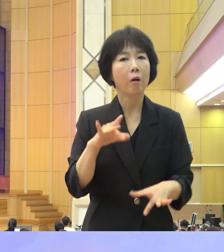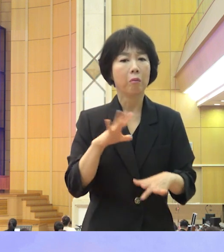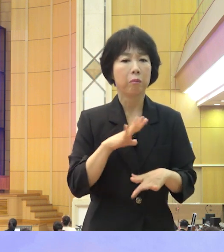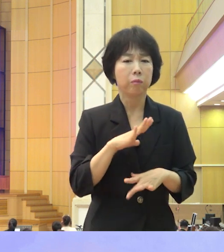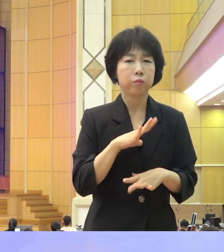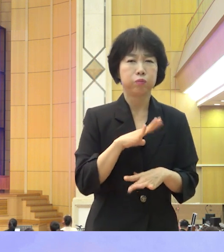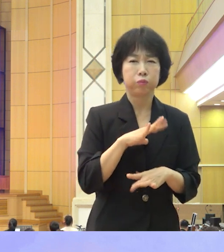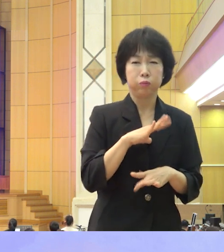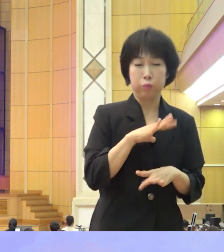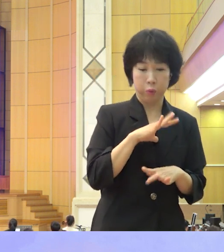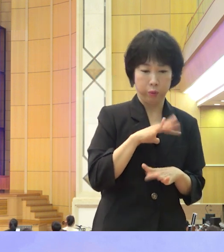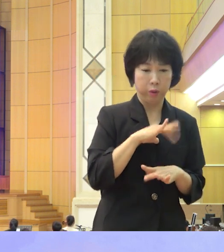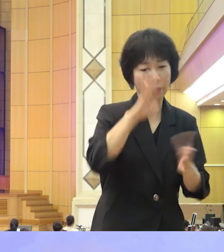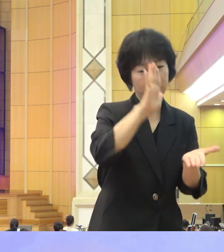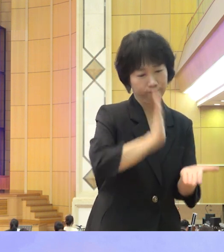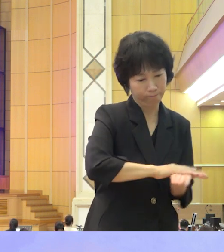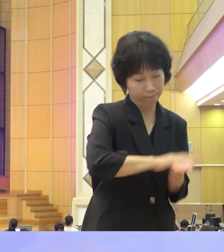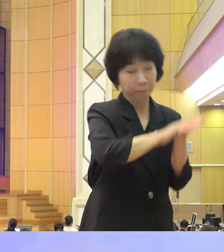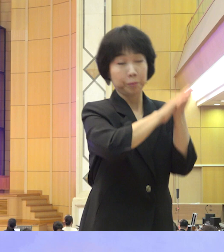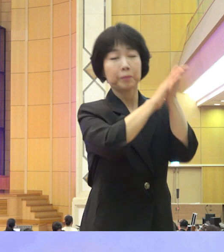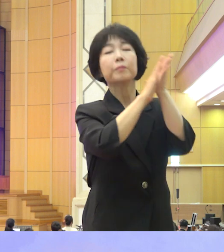그